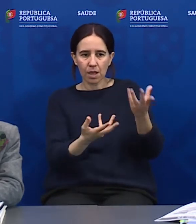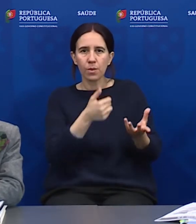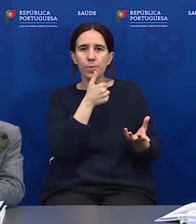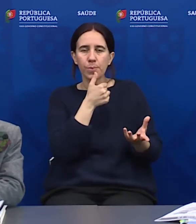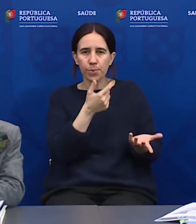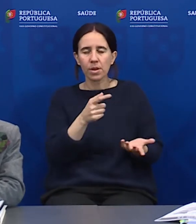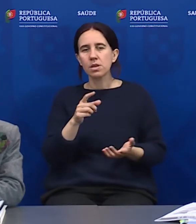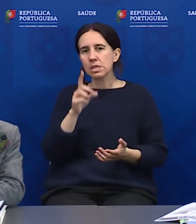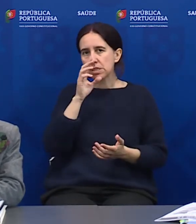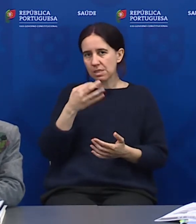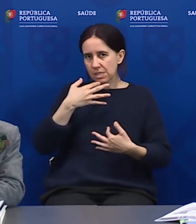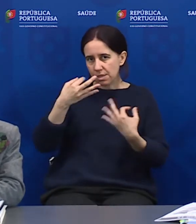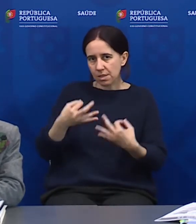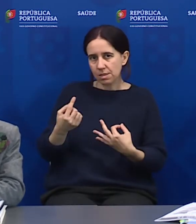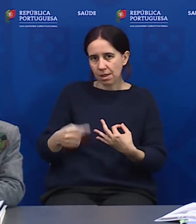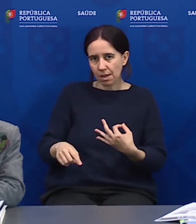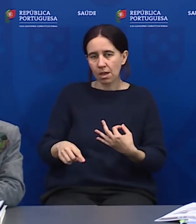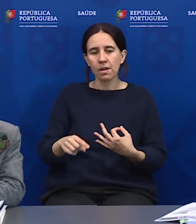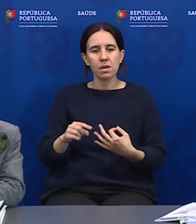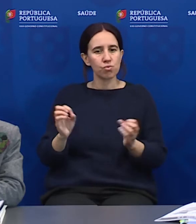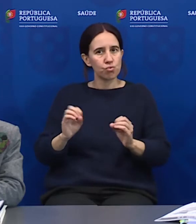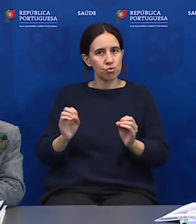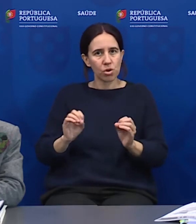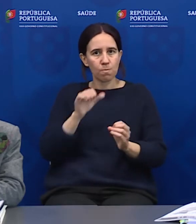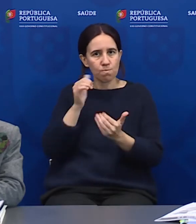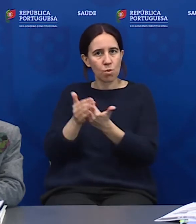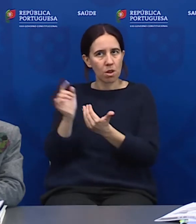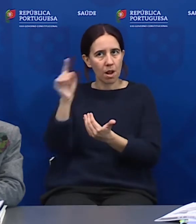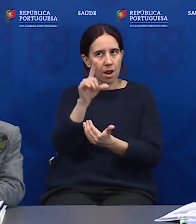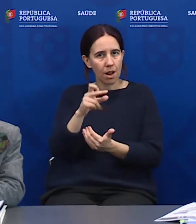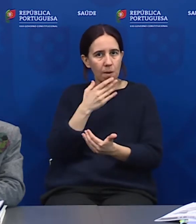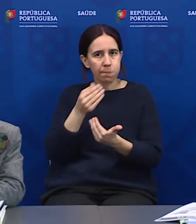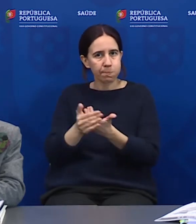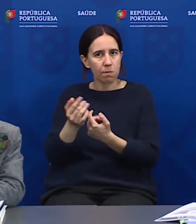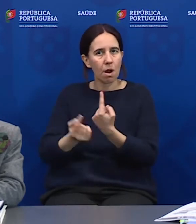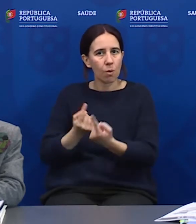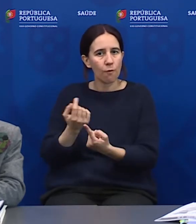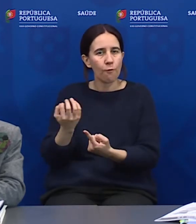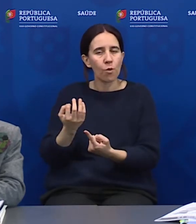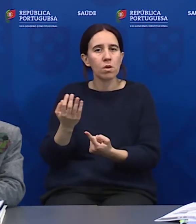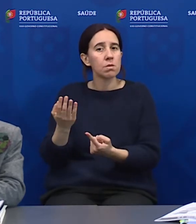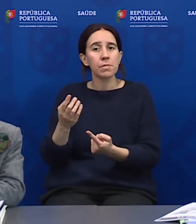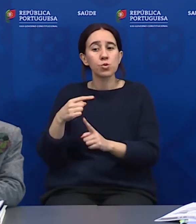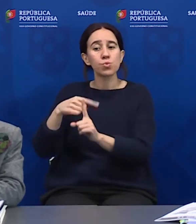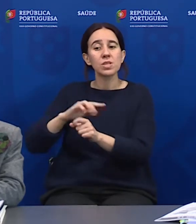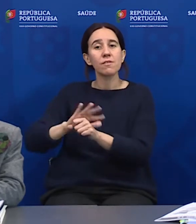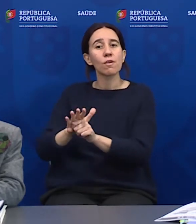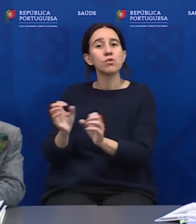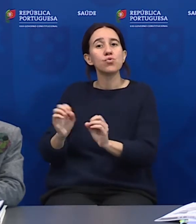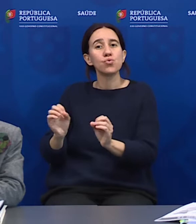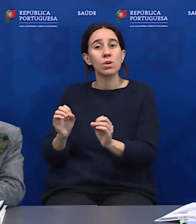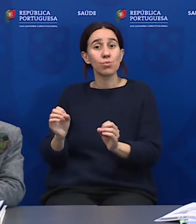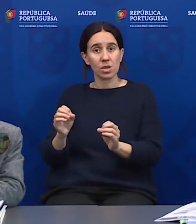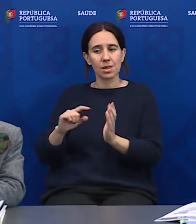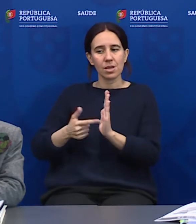se têm a certeza que não houve já alguma morte em algum lar de idosos que não tenha testado positivo para a Covid por